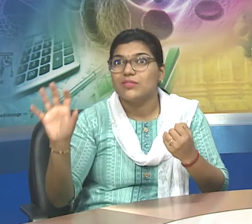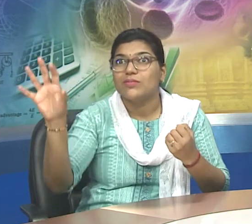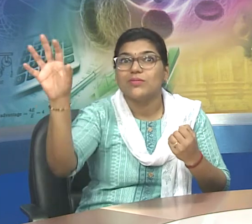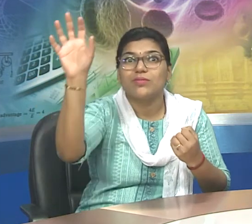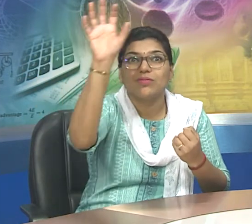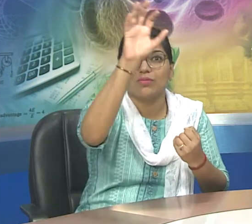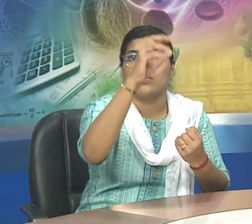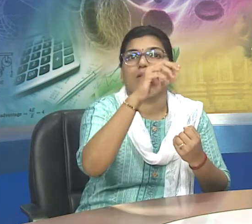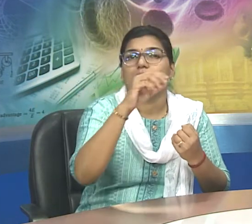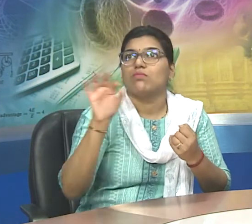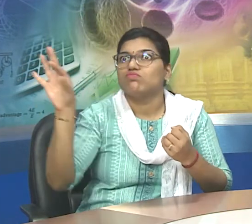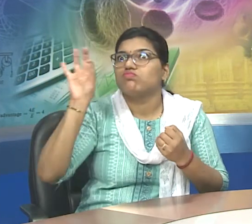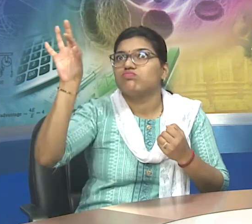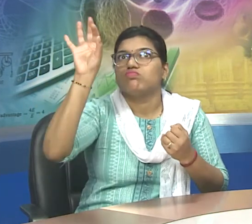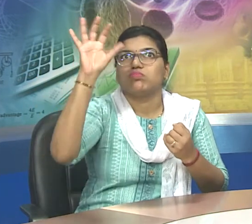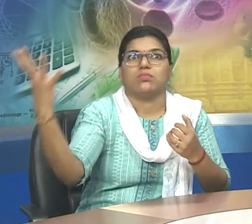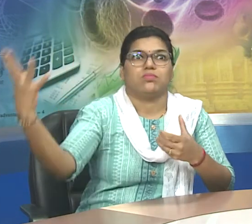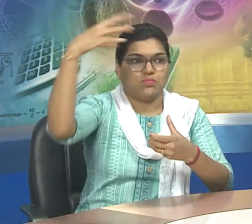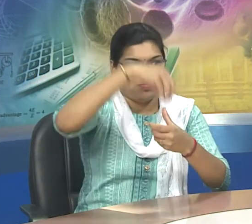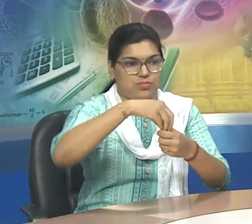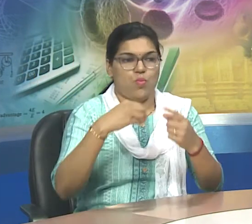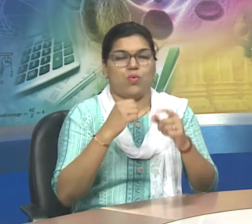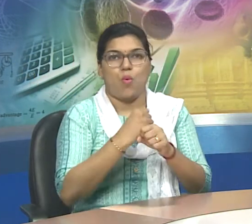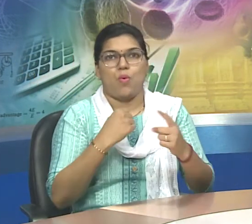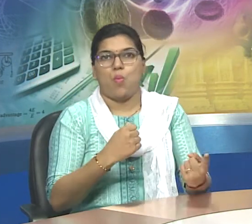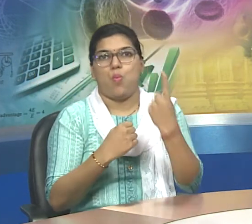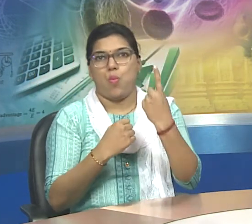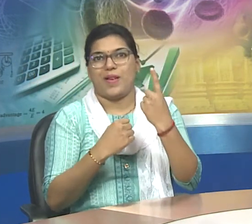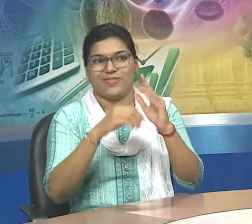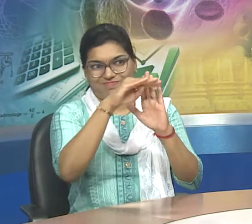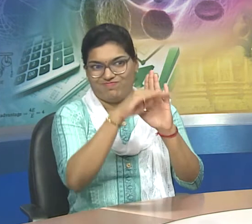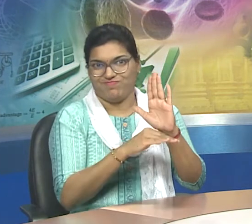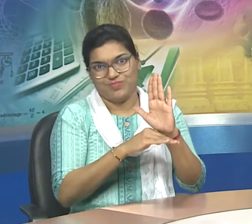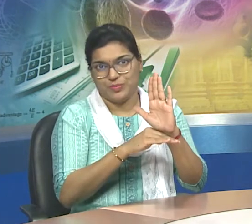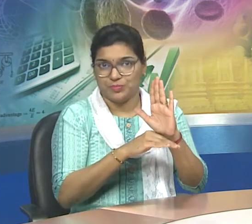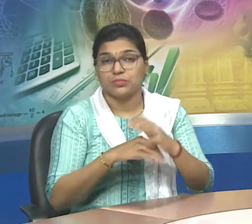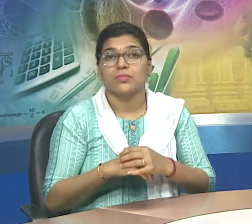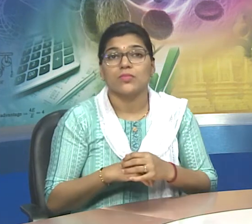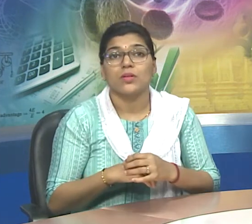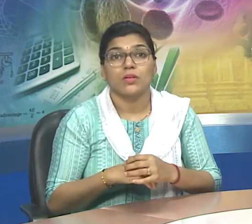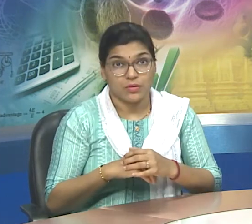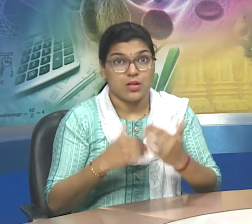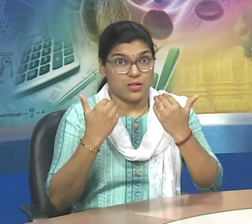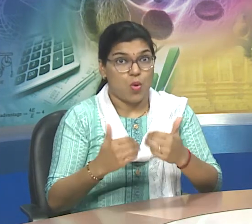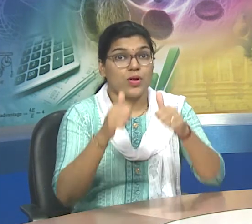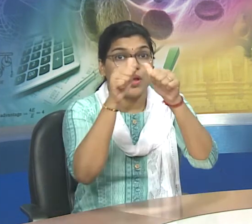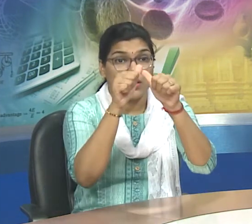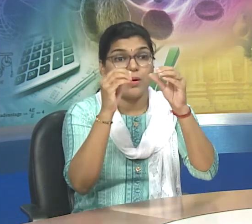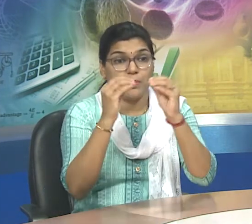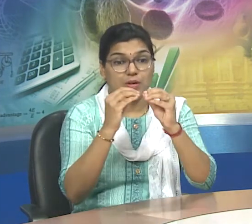गवर्नमेंट इज वन ऑफ द एसेंशियल एलिमेंट ऑफ द स्टेट। अर्थात जो राज्य हैं उसमें सरकार